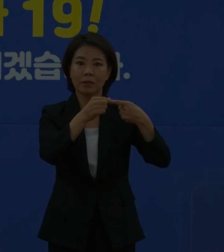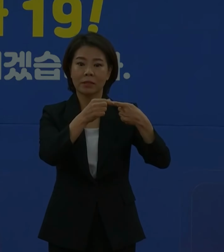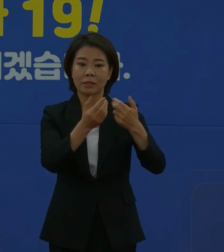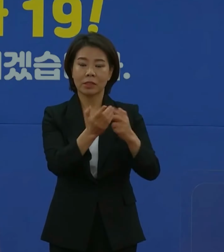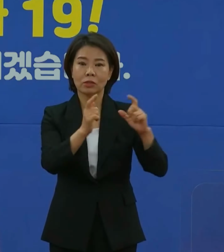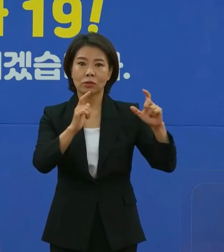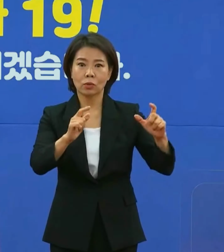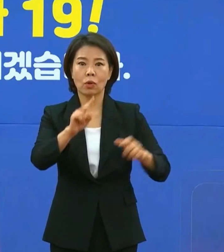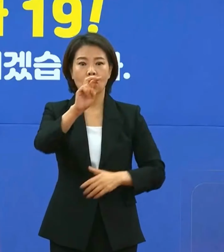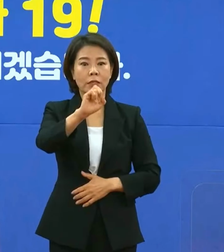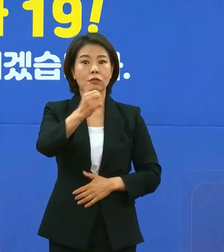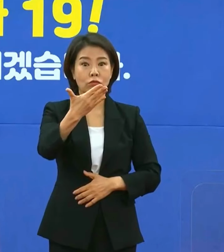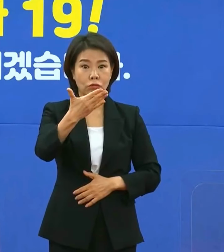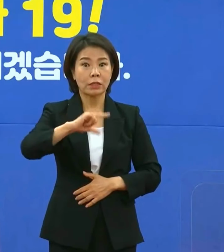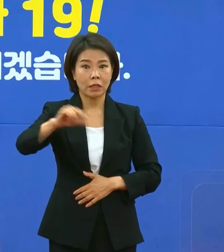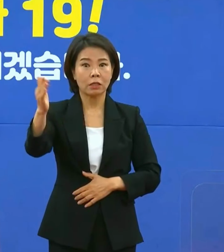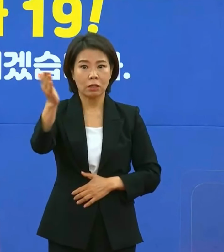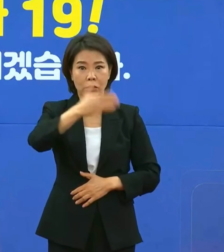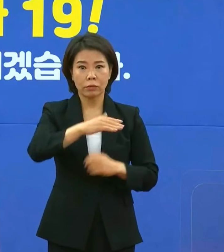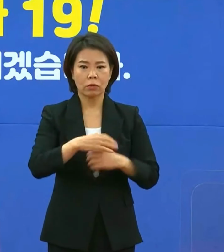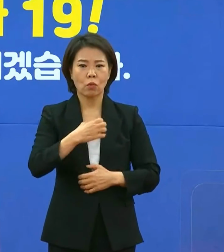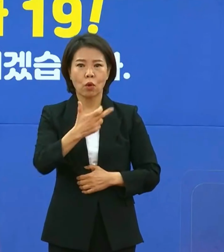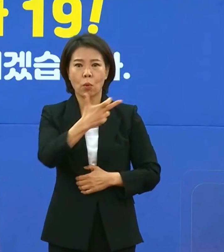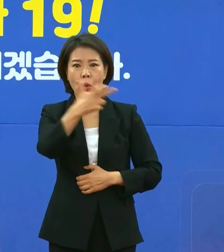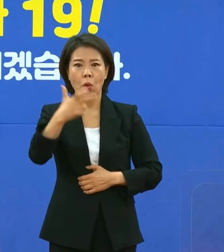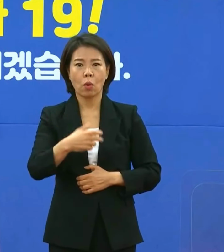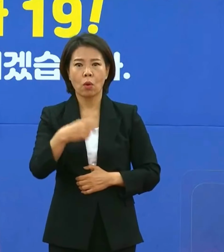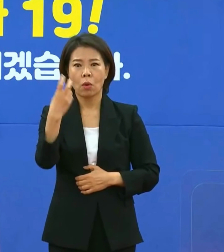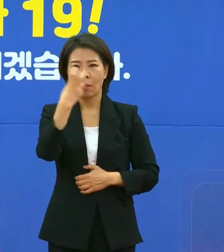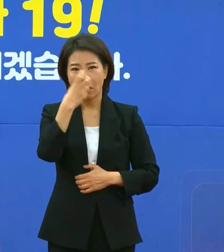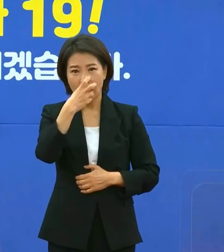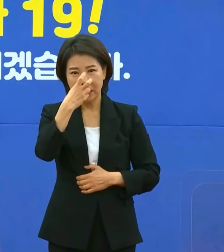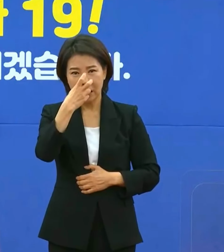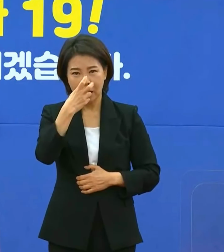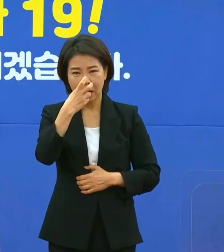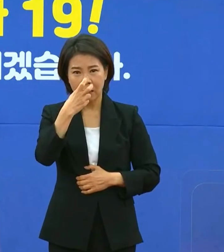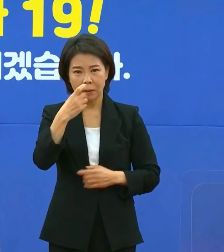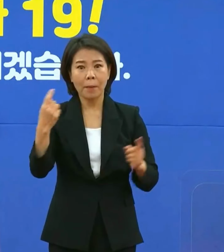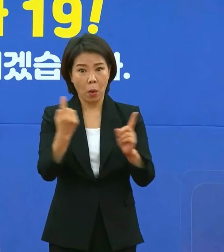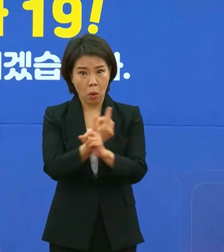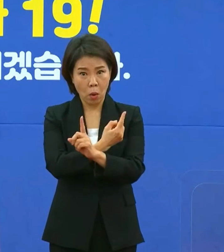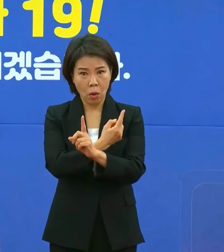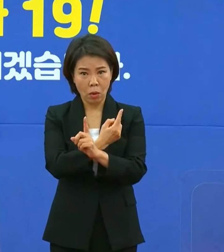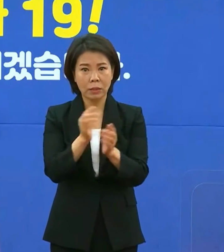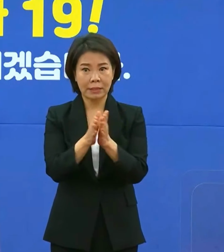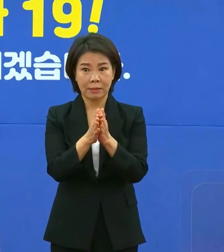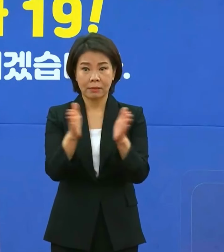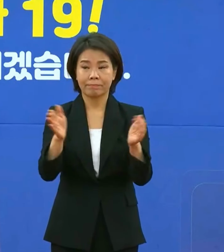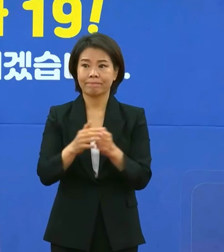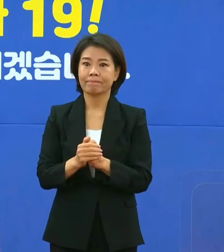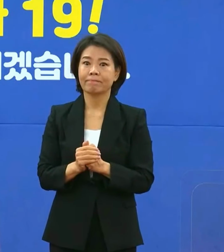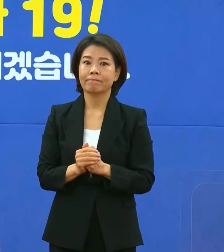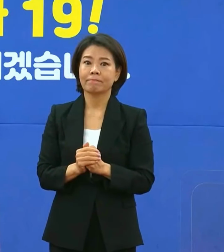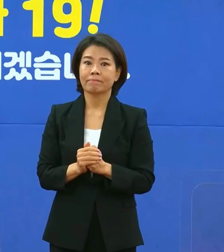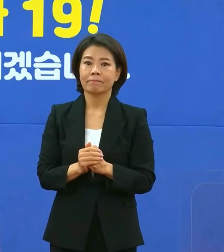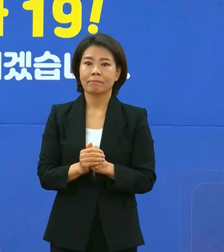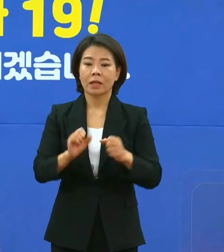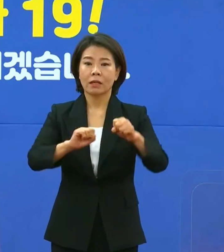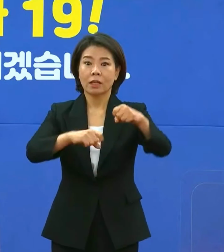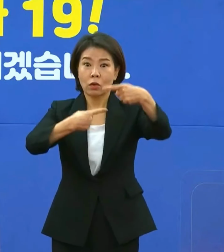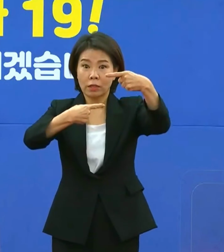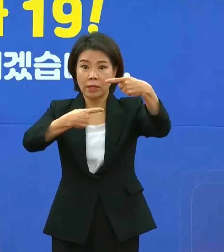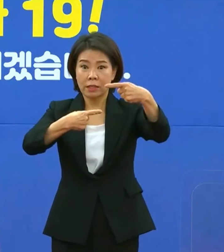우리 도에서는 29일부터 고욤 꾼 중심의 진단 검사를 전환하게 됩니다 설 연휴가